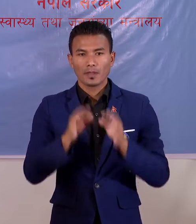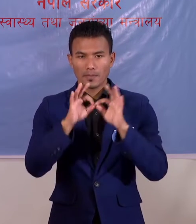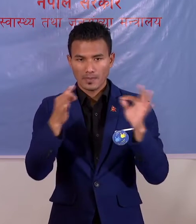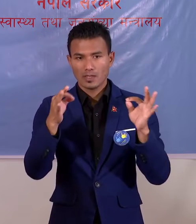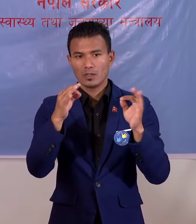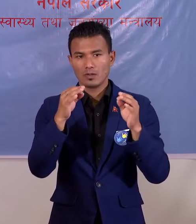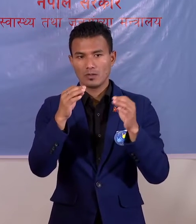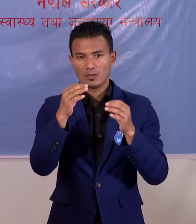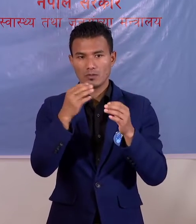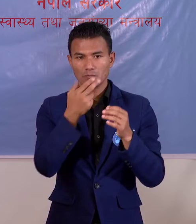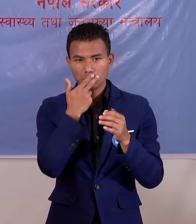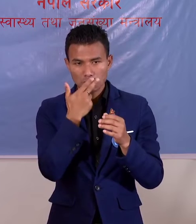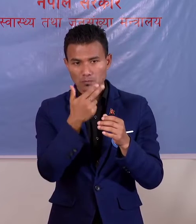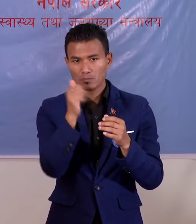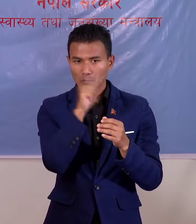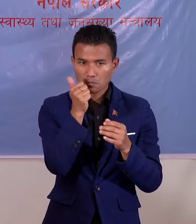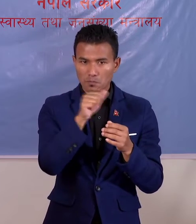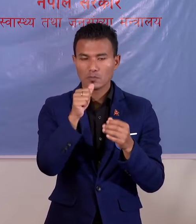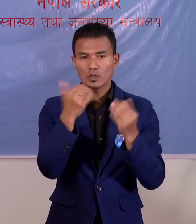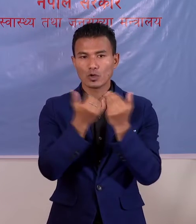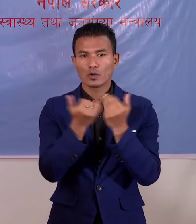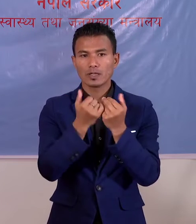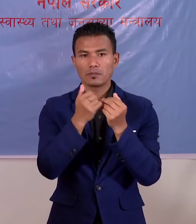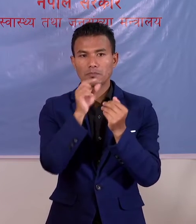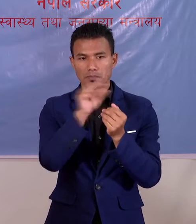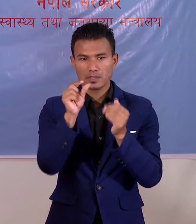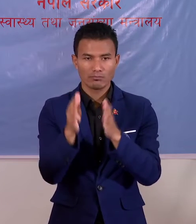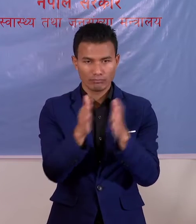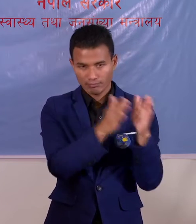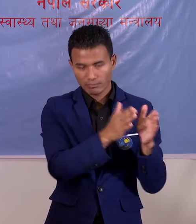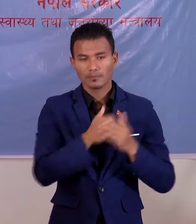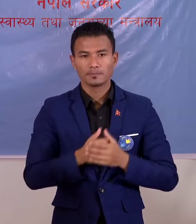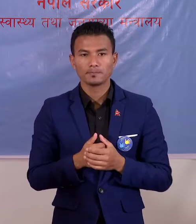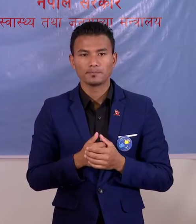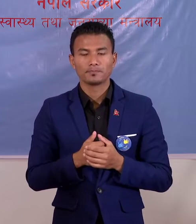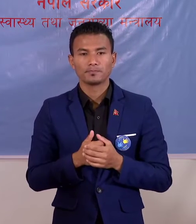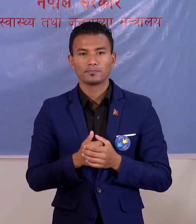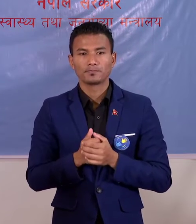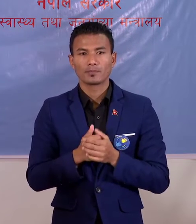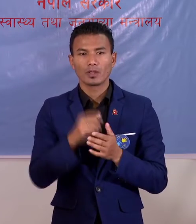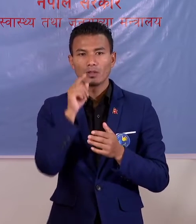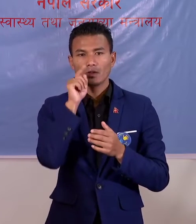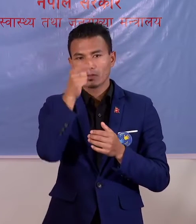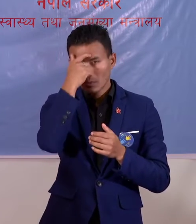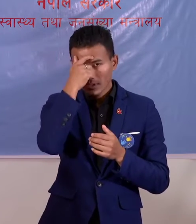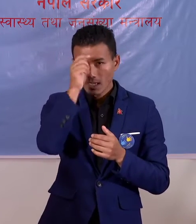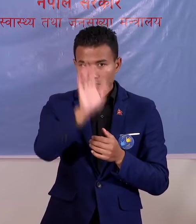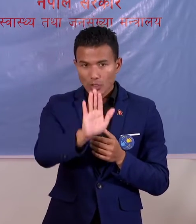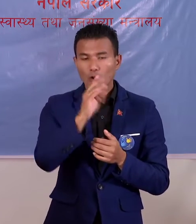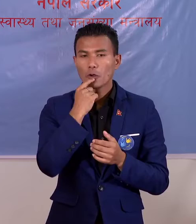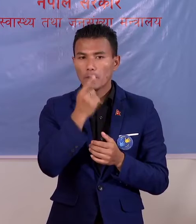विभिन्न मद्यपान र धूम्रपान गर्ने कुराहरू नगरौँ। केही यहाँहरूलाई समस्या छ